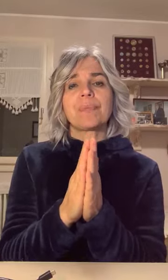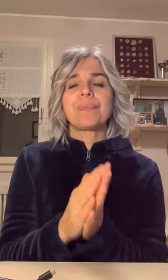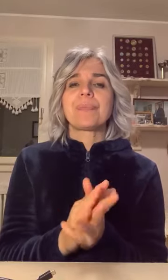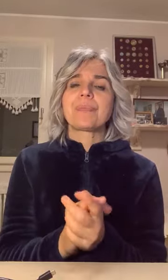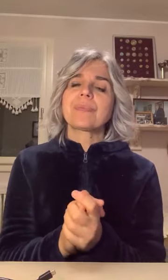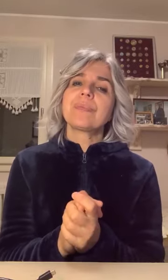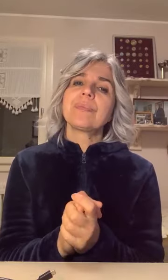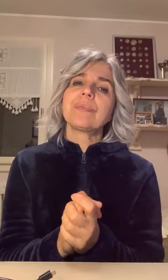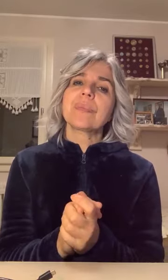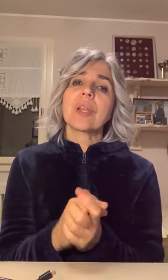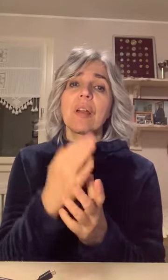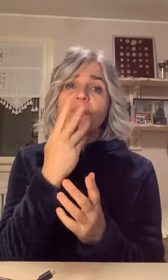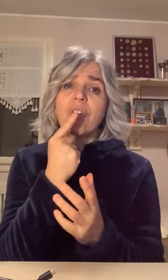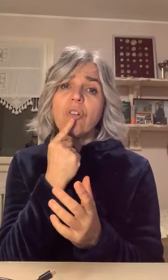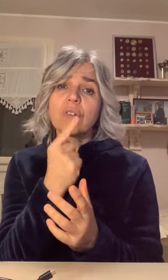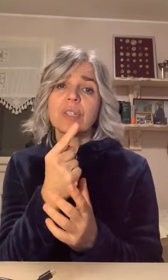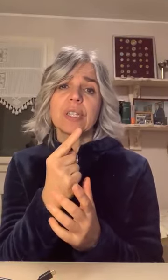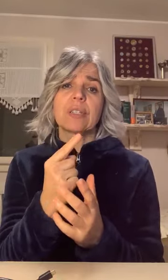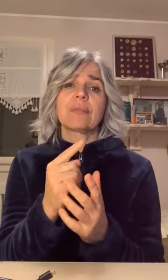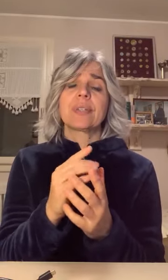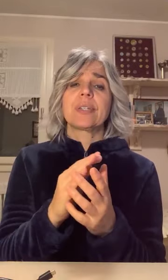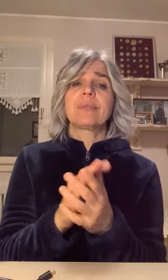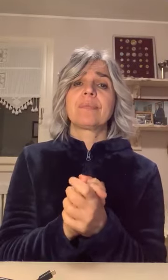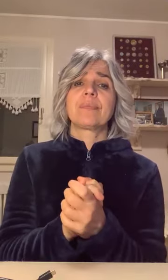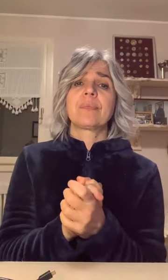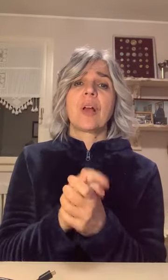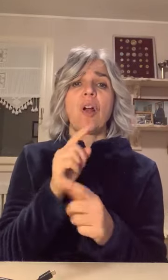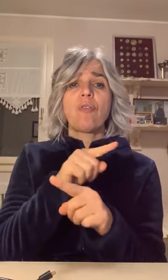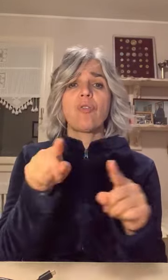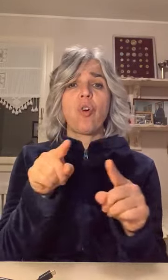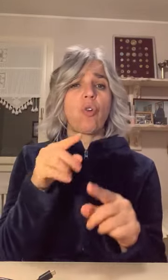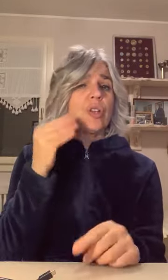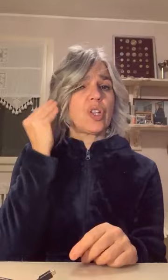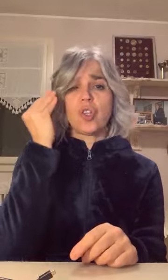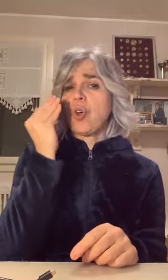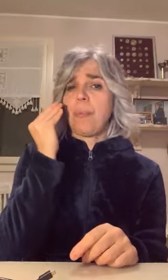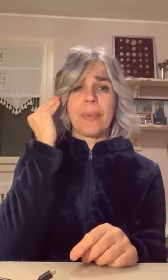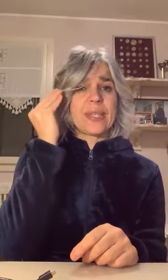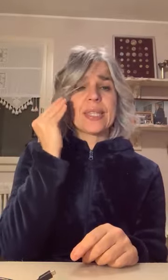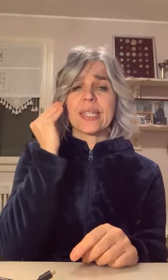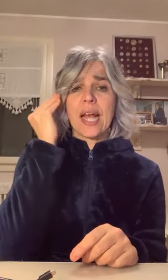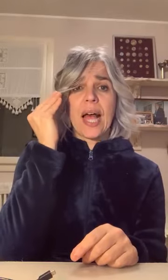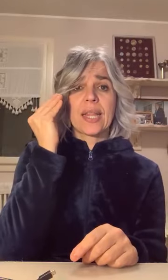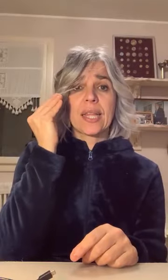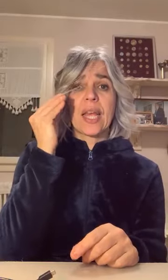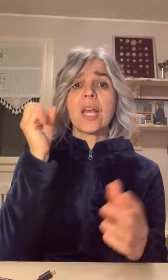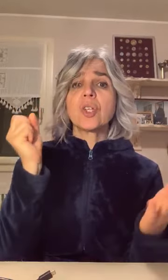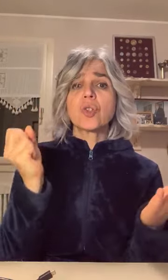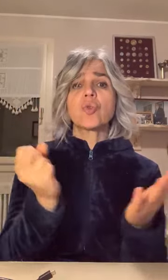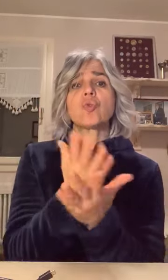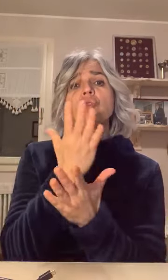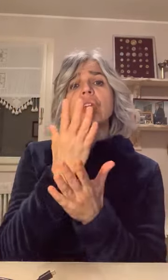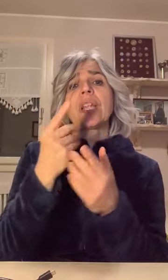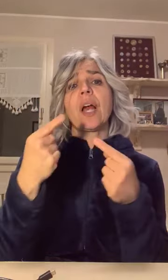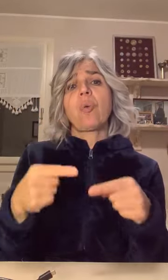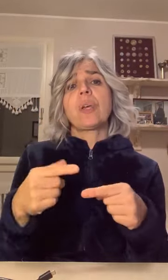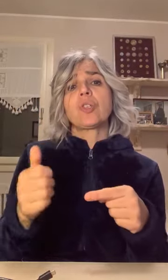cosa che voglio dirvi, non pensate, perché anche questa, arrivano queste notizie che veramente mi scombussolano, sono notizie